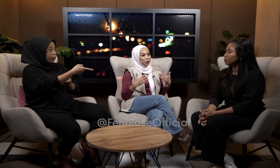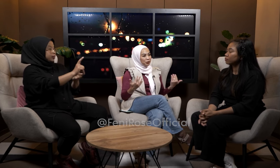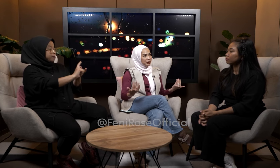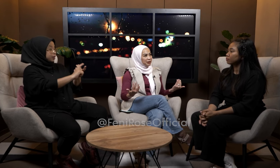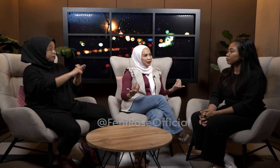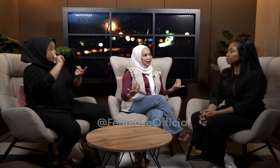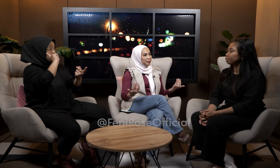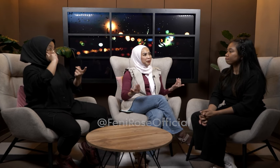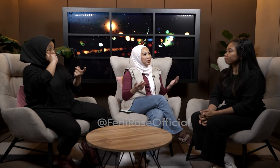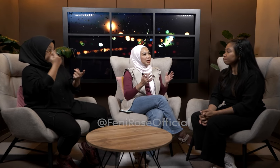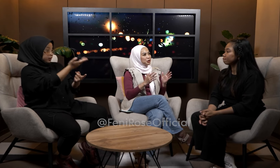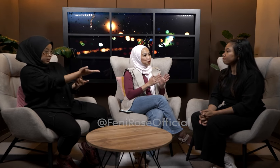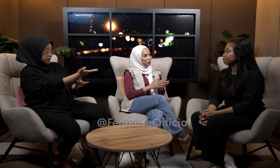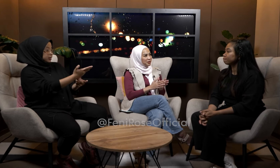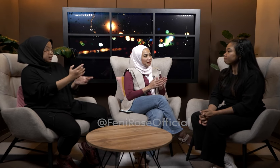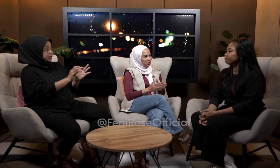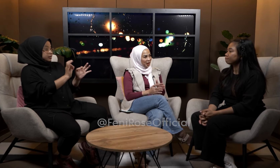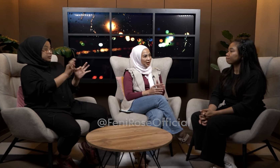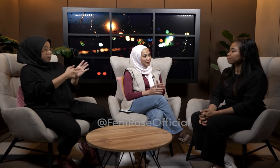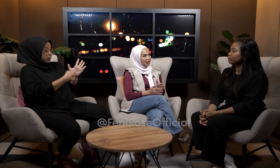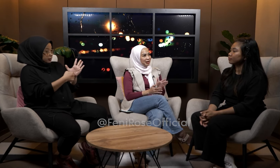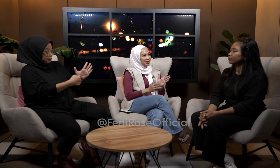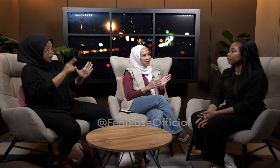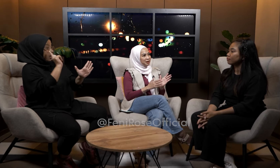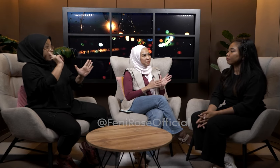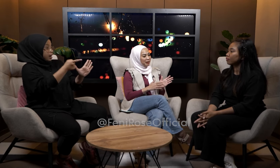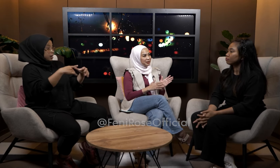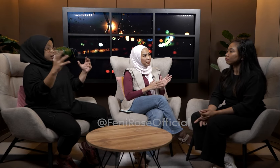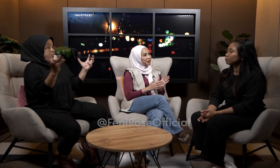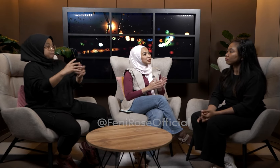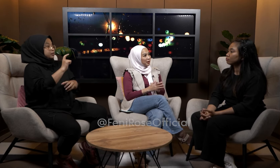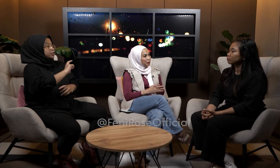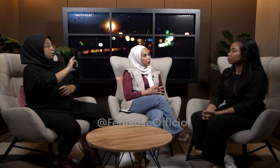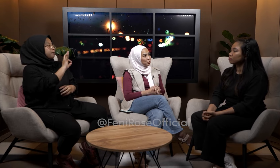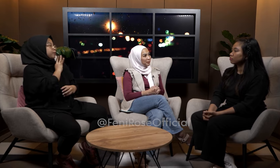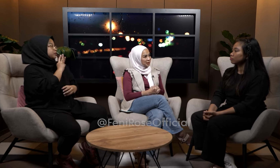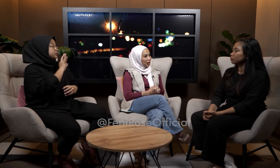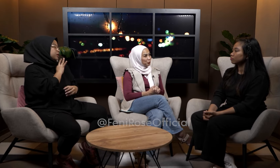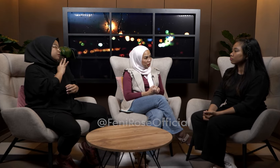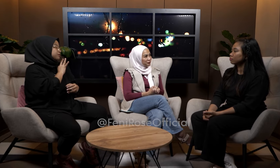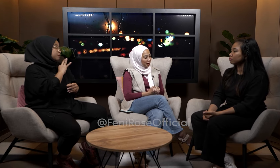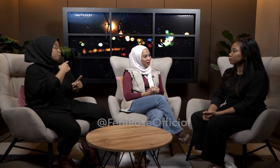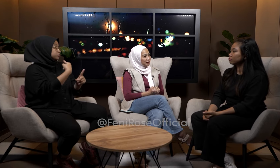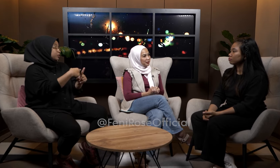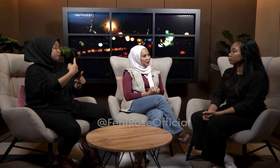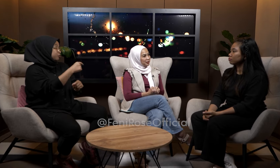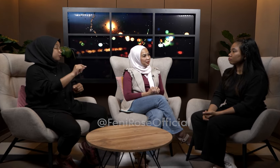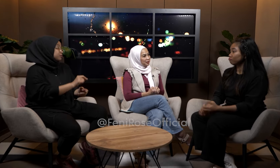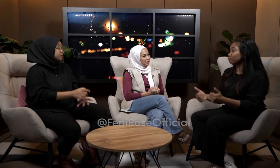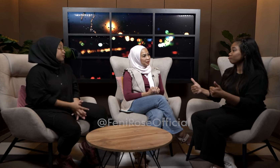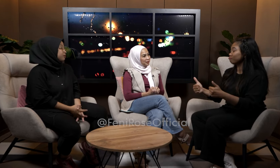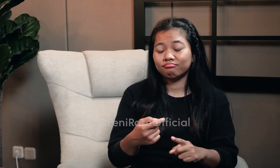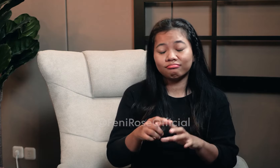tuli terhadap keberadaan juru bahasa isyarat pada saat Debat Capres kemarin itu amat sangat positif Ya positif betul Iya